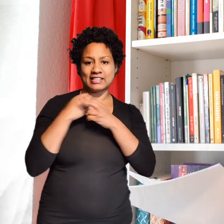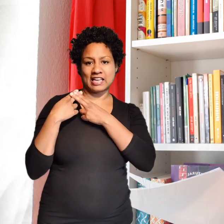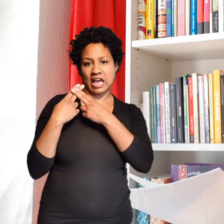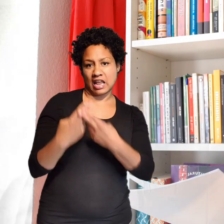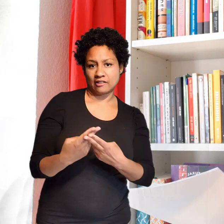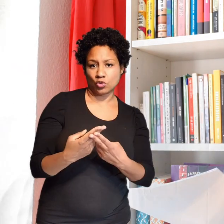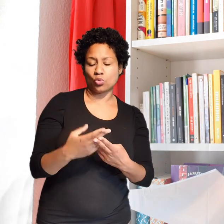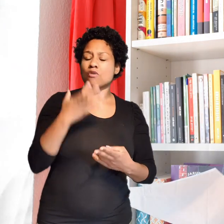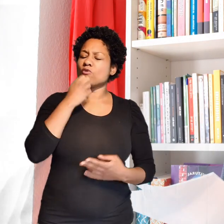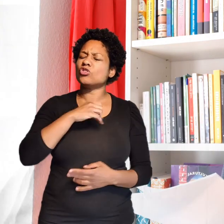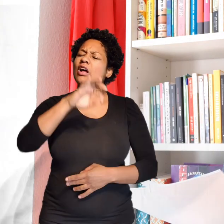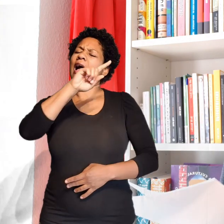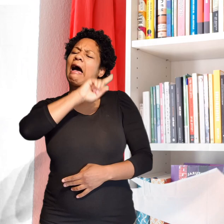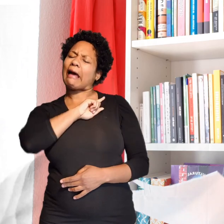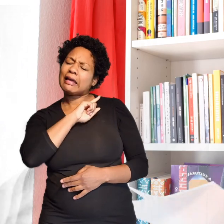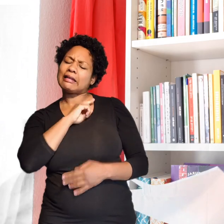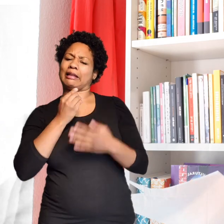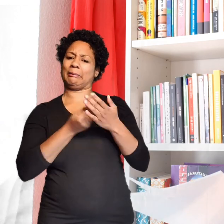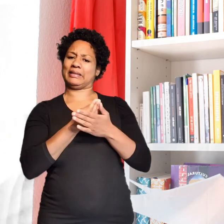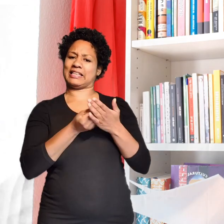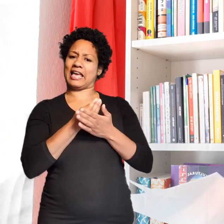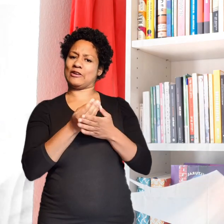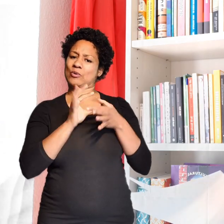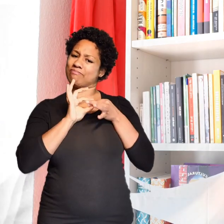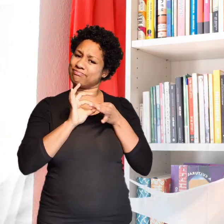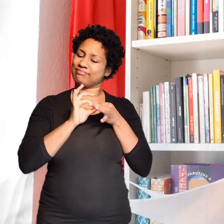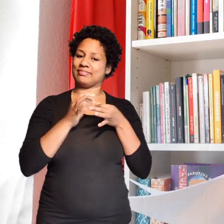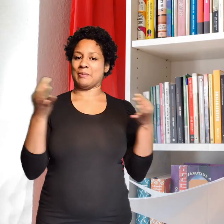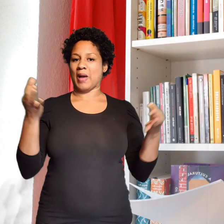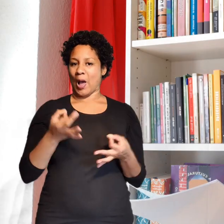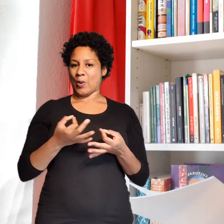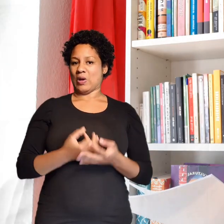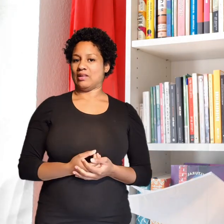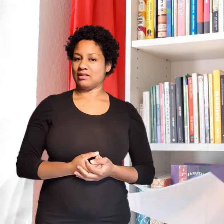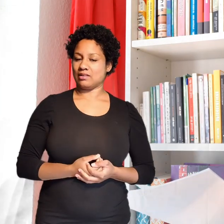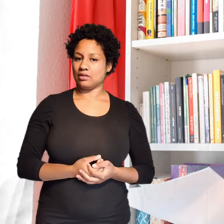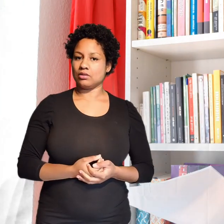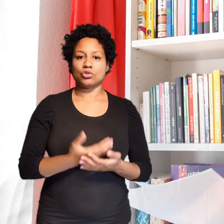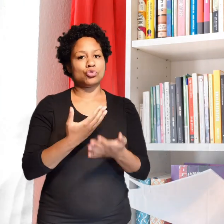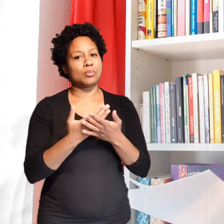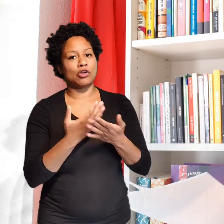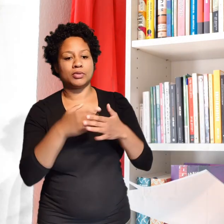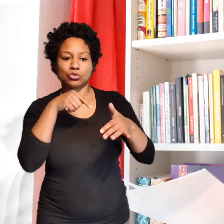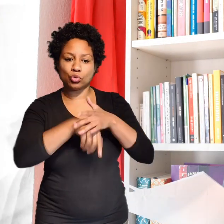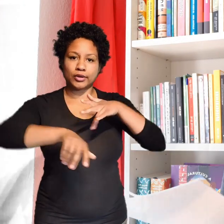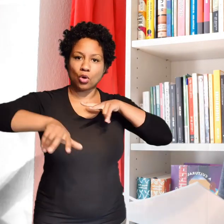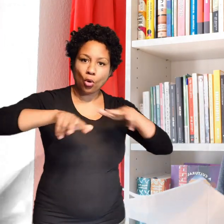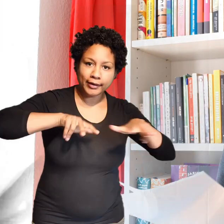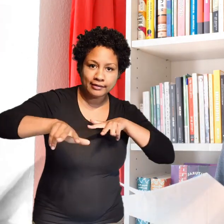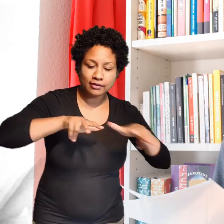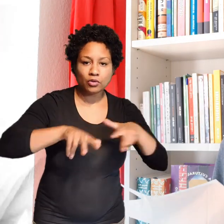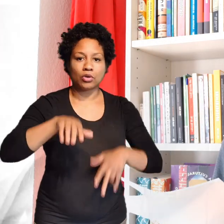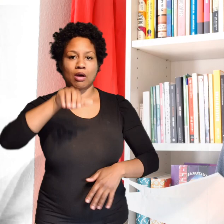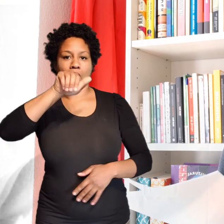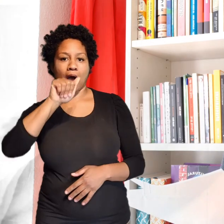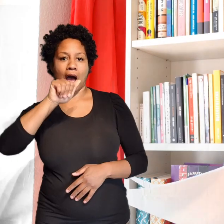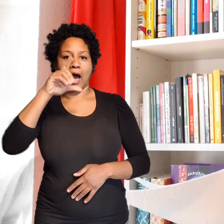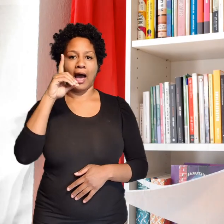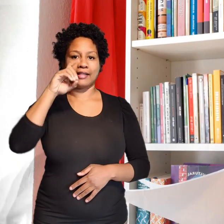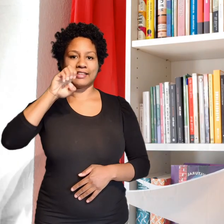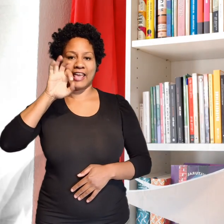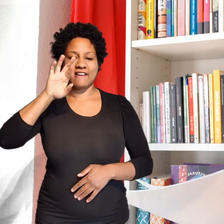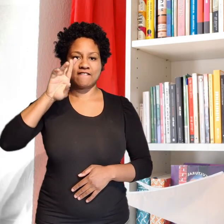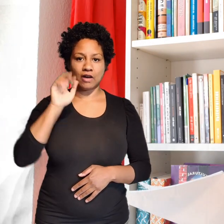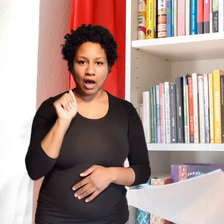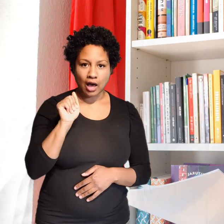eigenen Bezeichnungen auch in diesem Kontext zu prägen. Durch Organisationen wie ADEFRA,